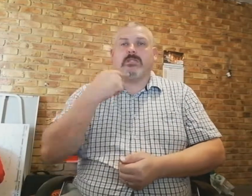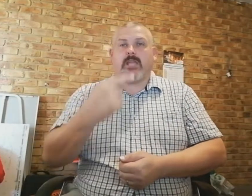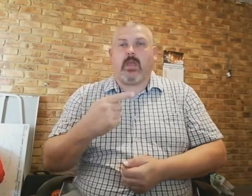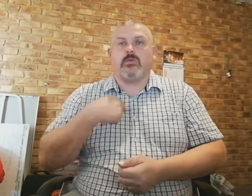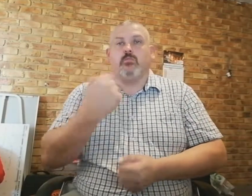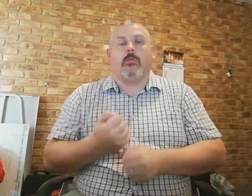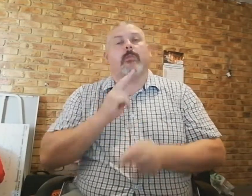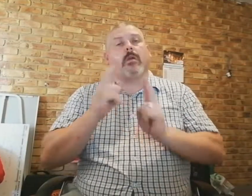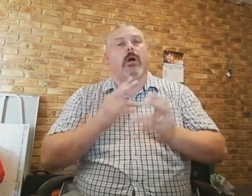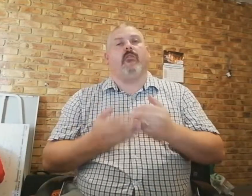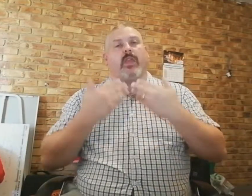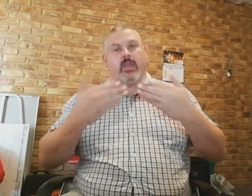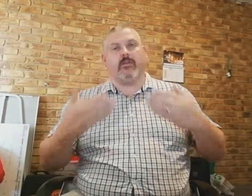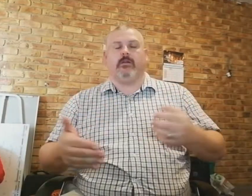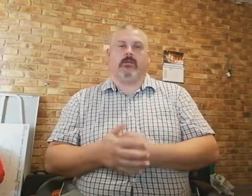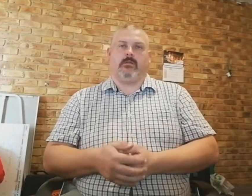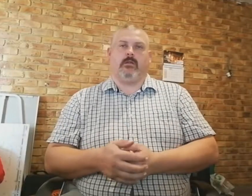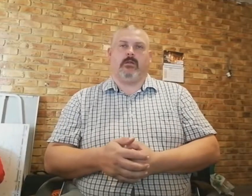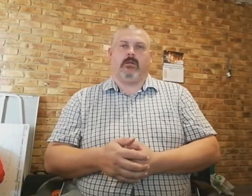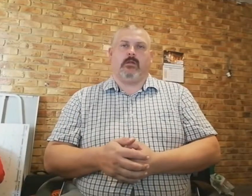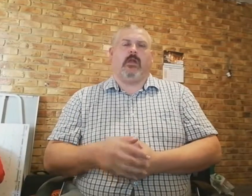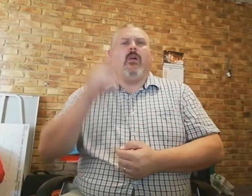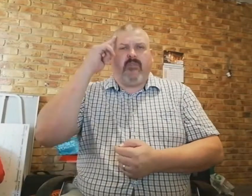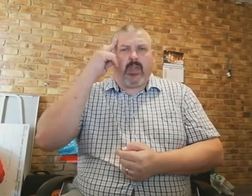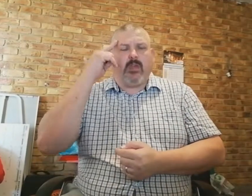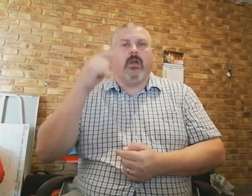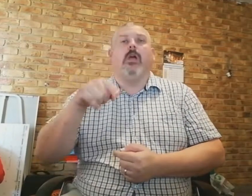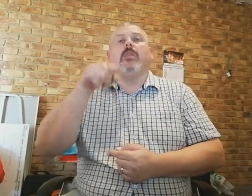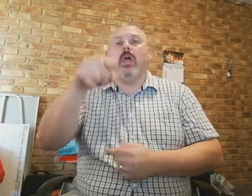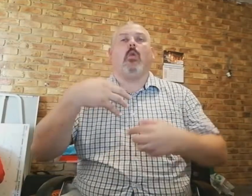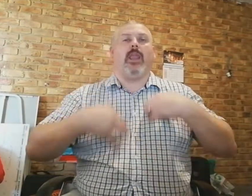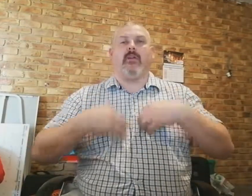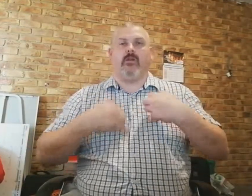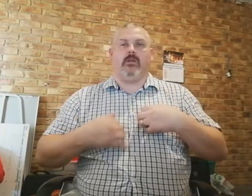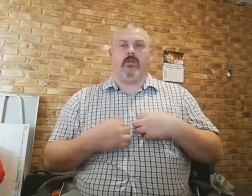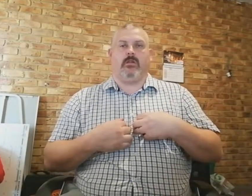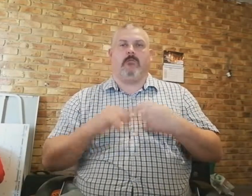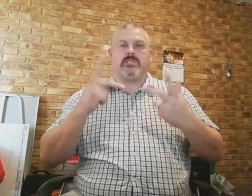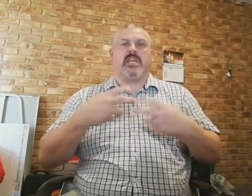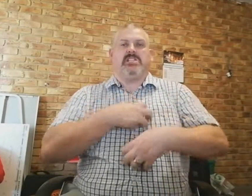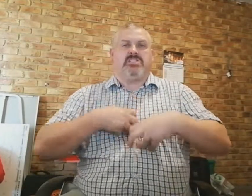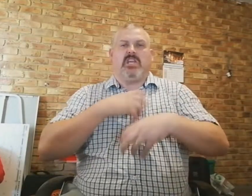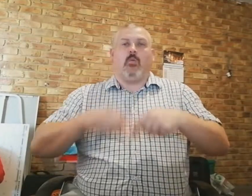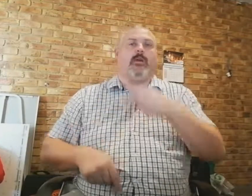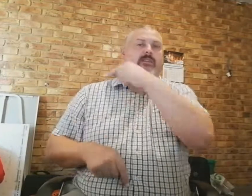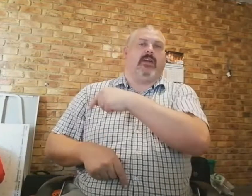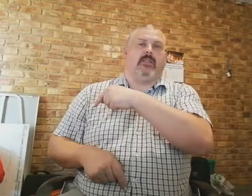sê, ons moet mykaar vergewe. Weet, jou lewe, misschien, wat dit,